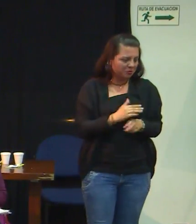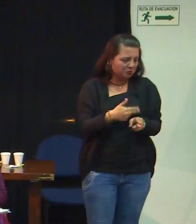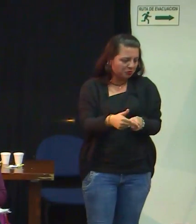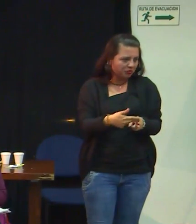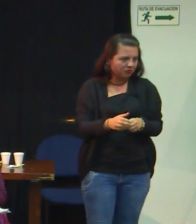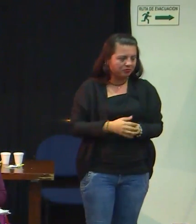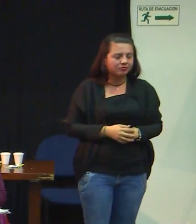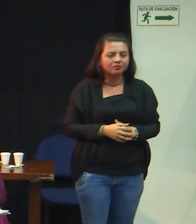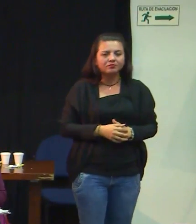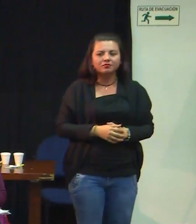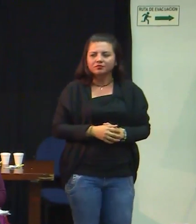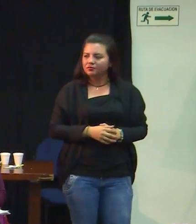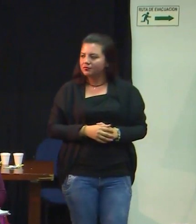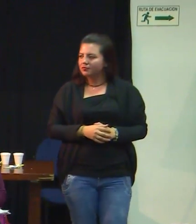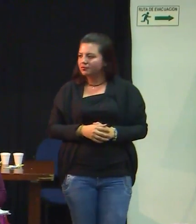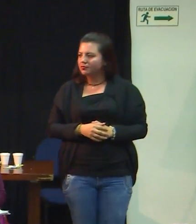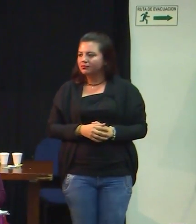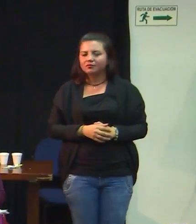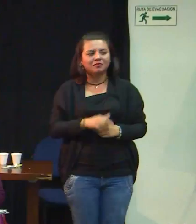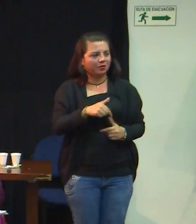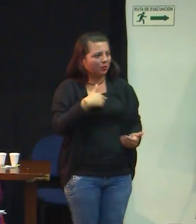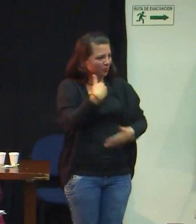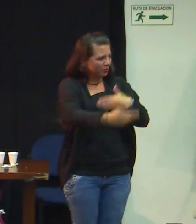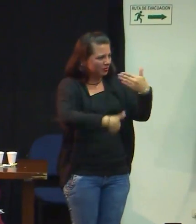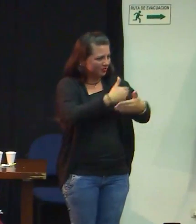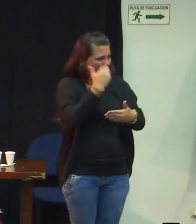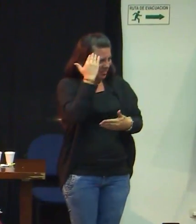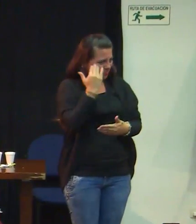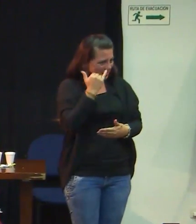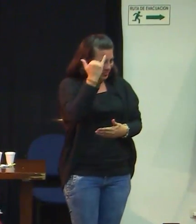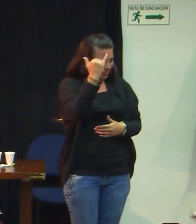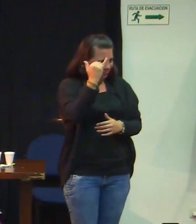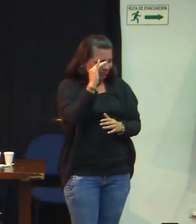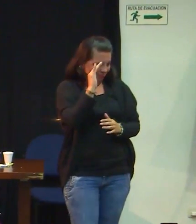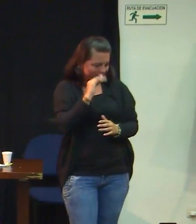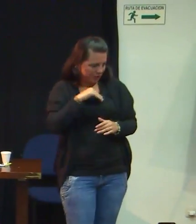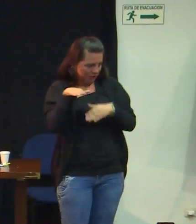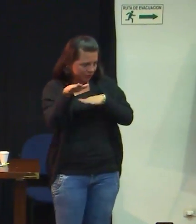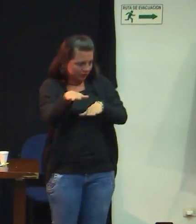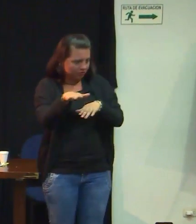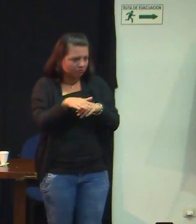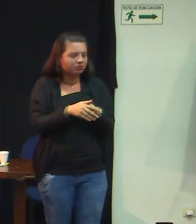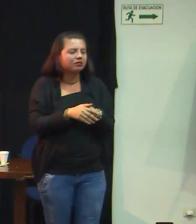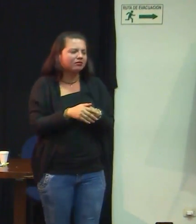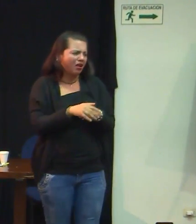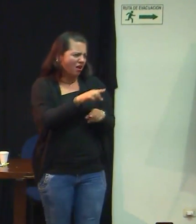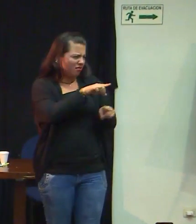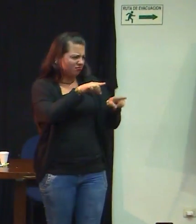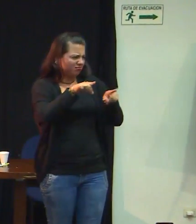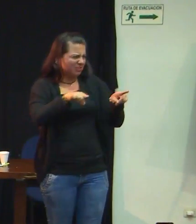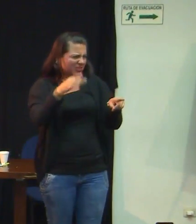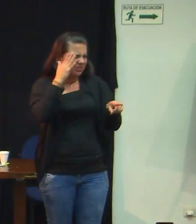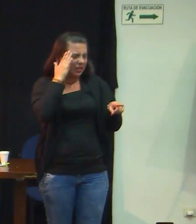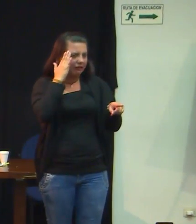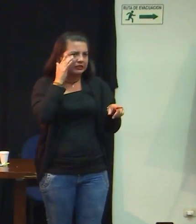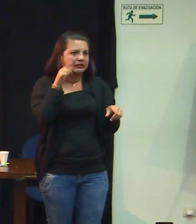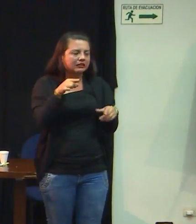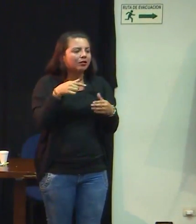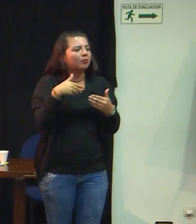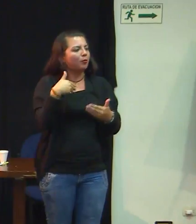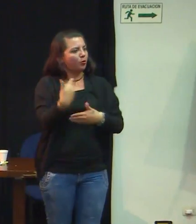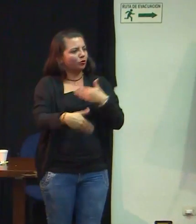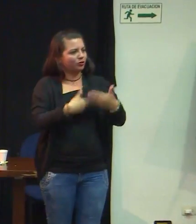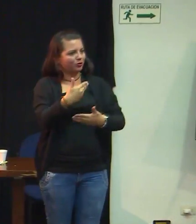En este proceso de representación al académico, pues como varios de pronto ya saben, es un proceso en la